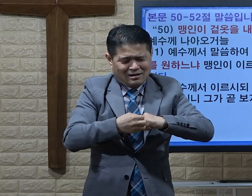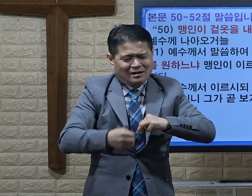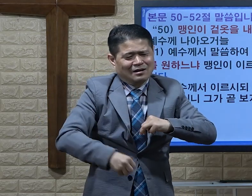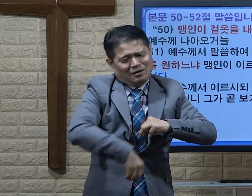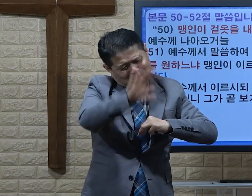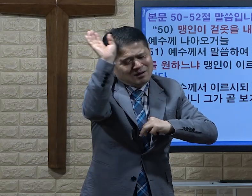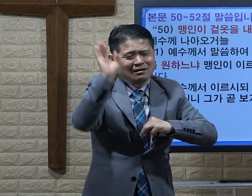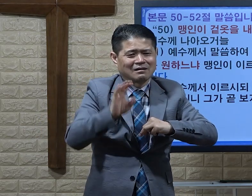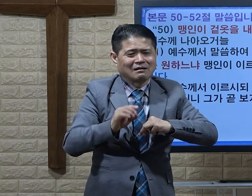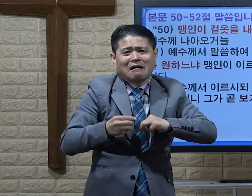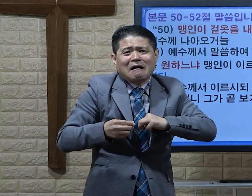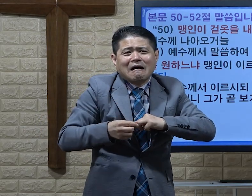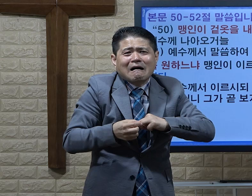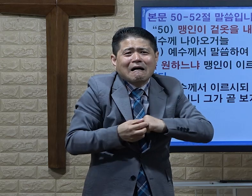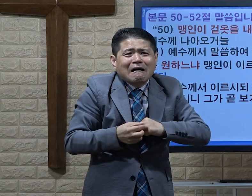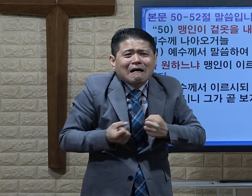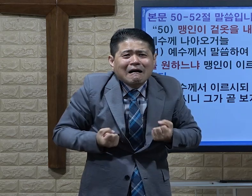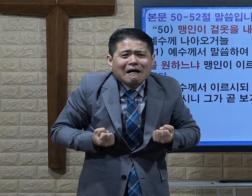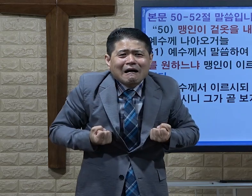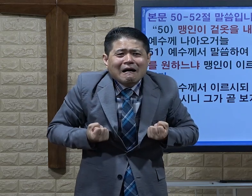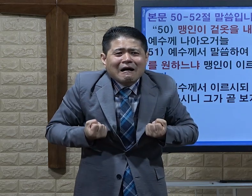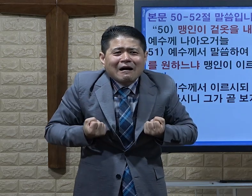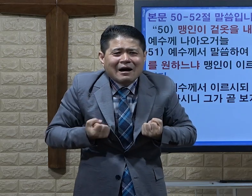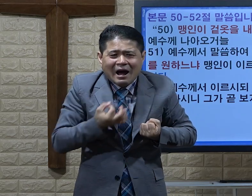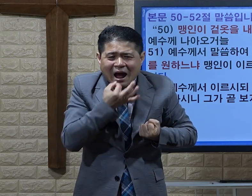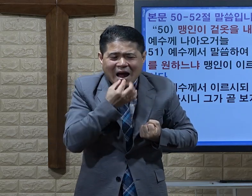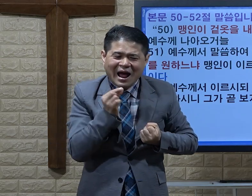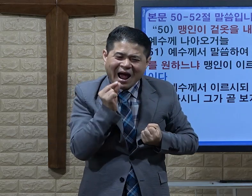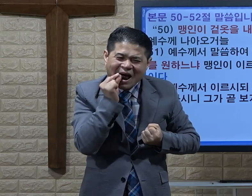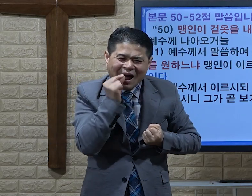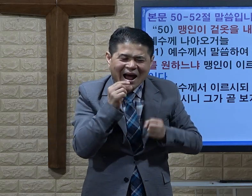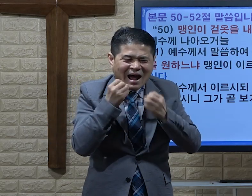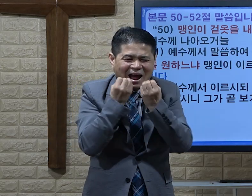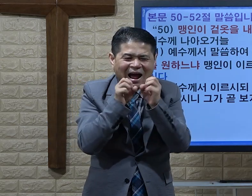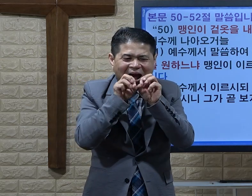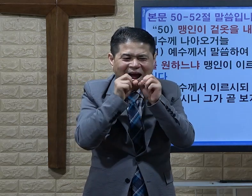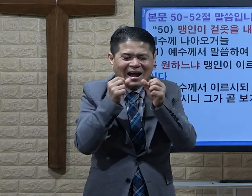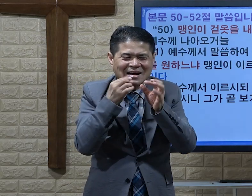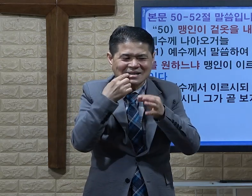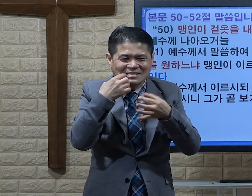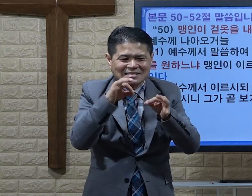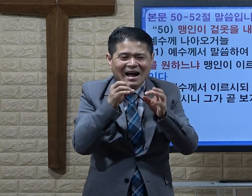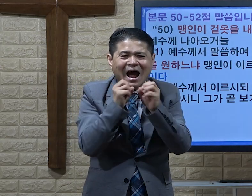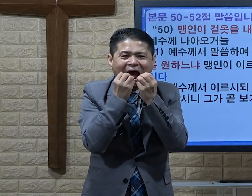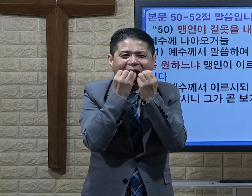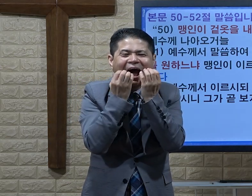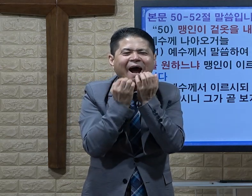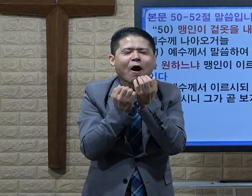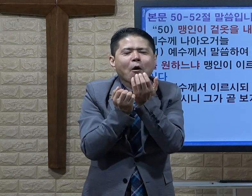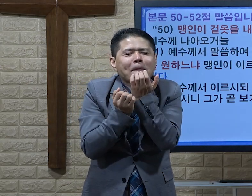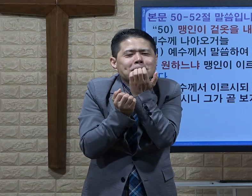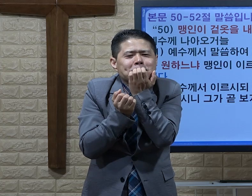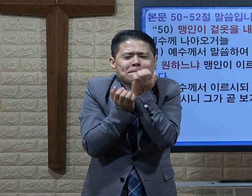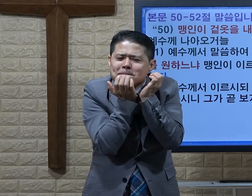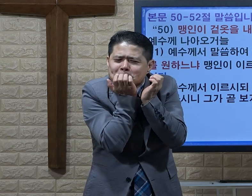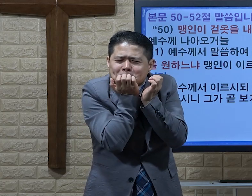마음이 들지 않겠습니까? 이것만은 내가 놓치지 않아야겠다. 내가 금은 장식들은 내가 무슨